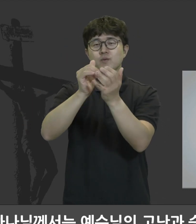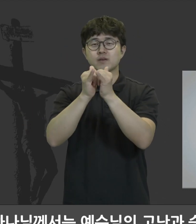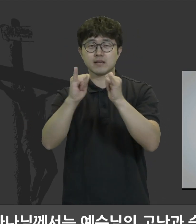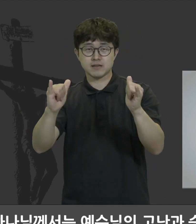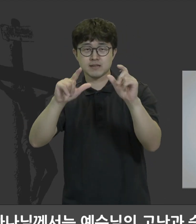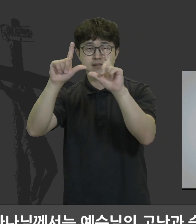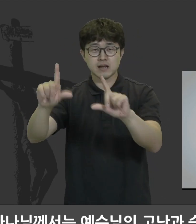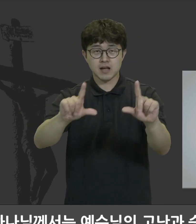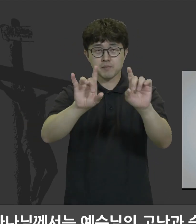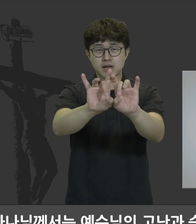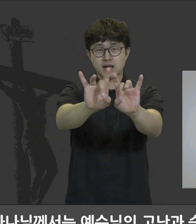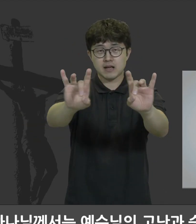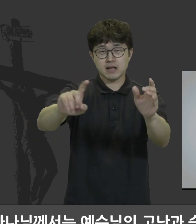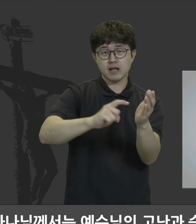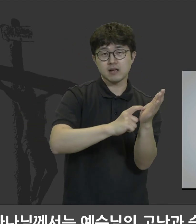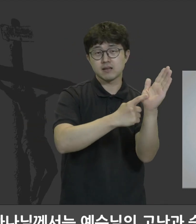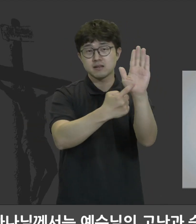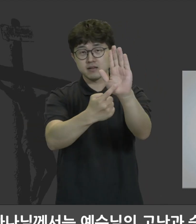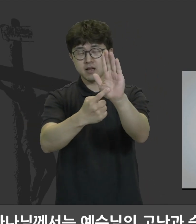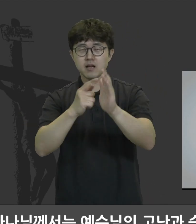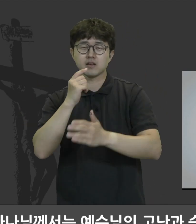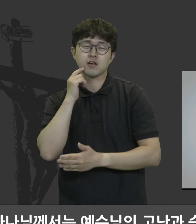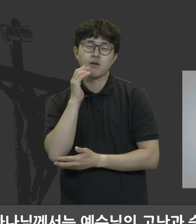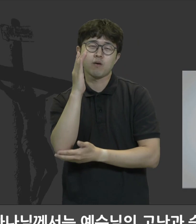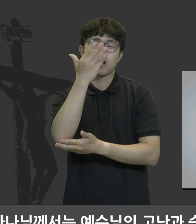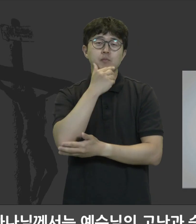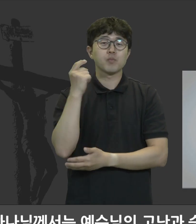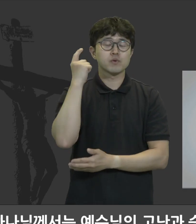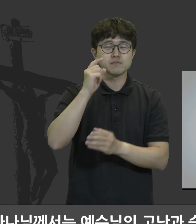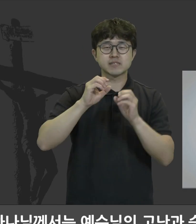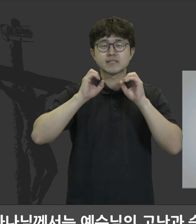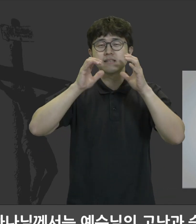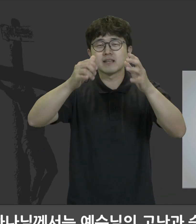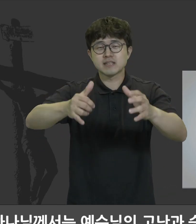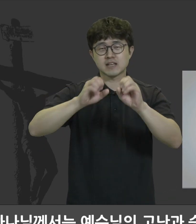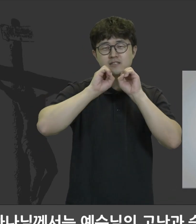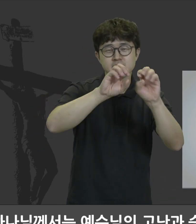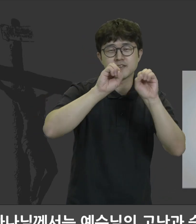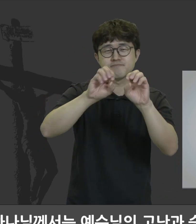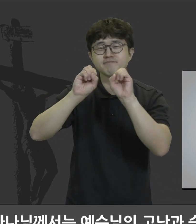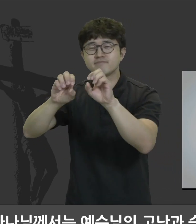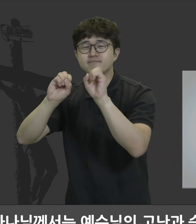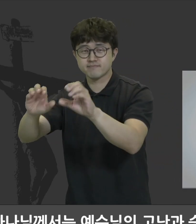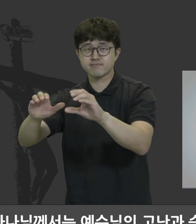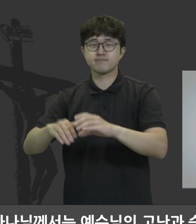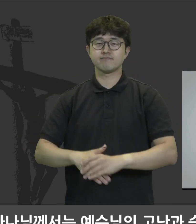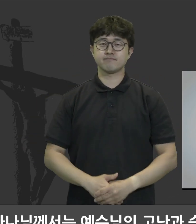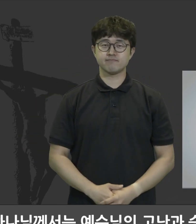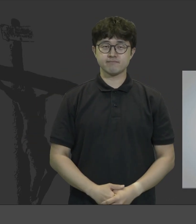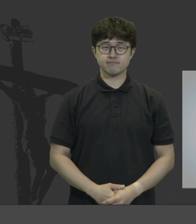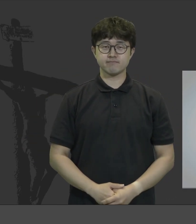나타내는 방법으로 영광된 복음을 세상 끝까지 전하시기 때문입니다.